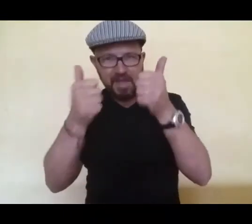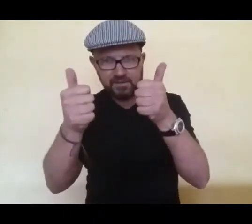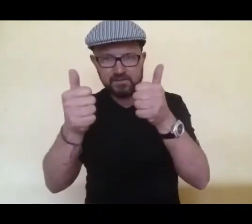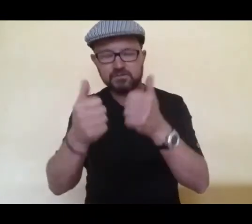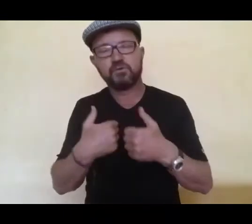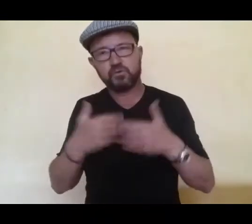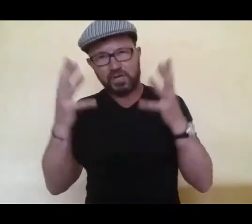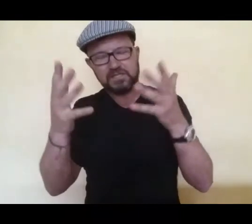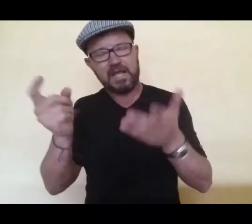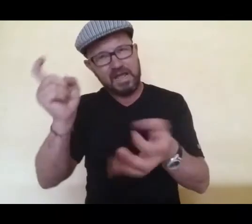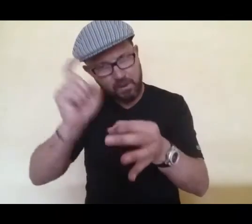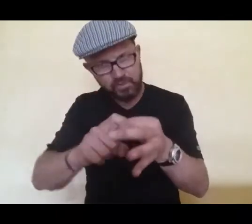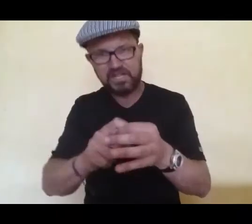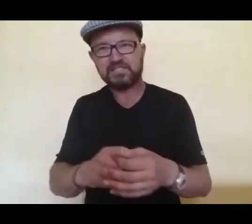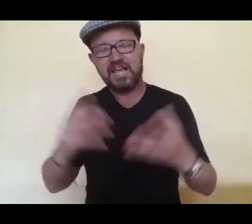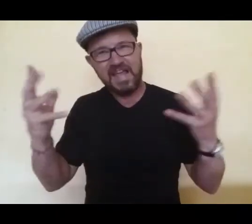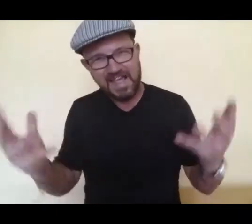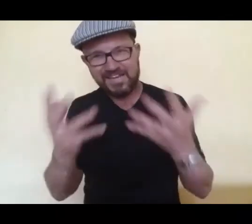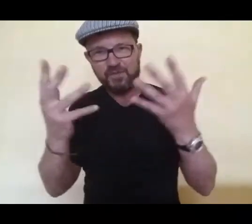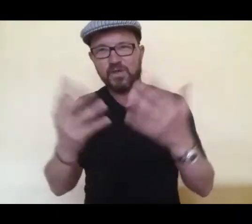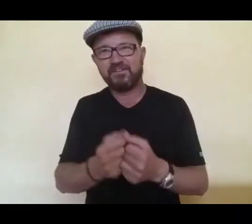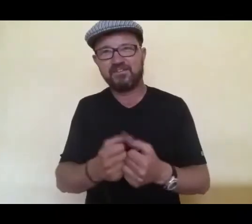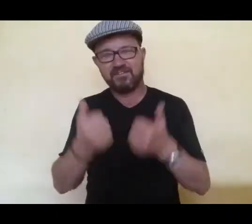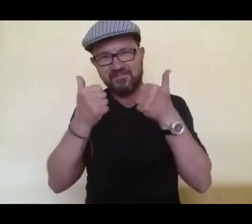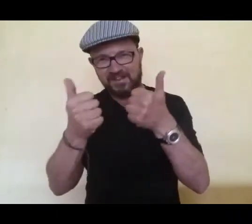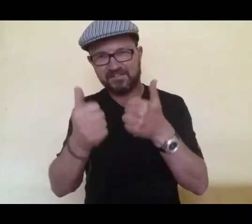Unes declaracions que la consellera de Sanitat, Carmen Montón, ha fet